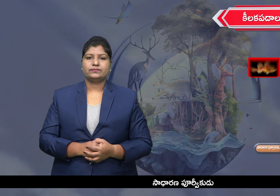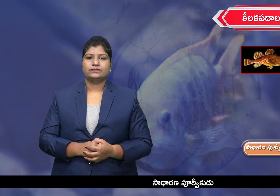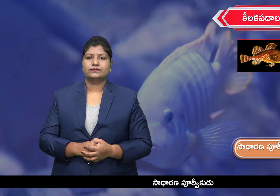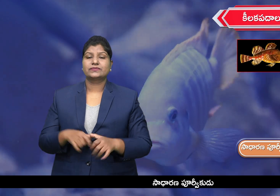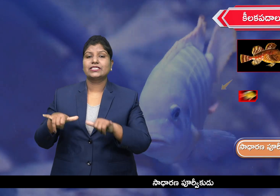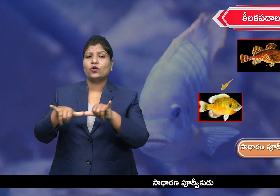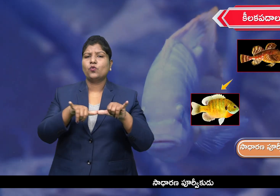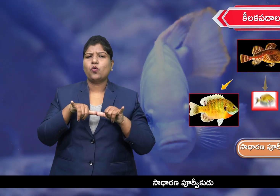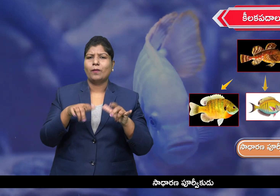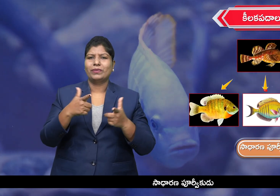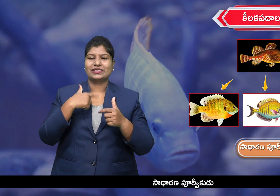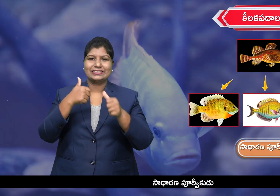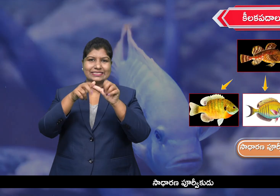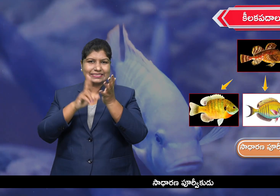సాధారణ పూర్వీకుడు,